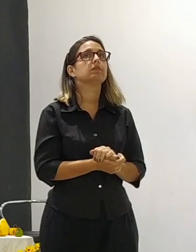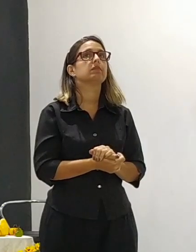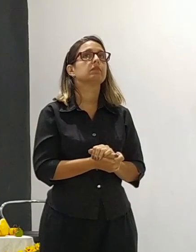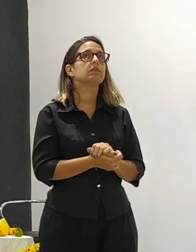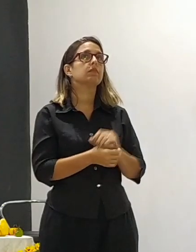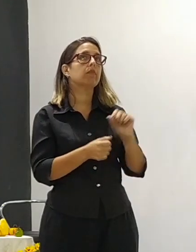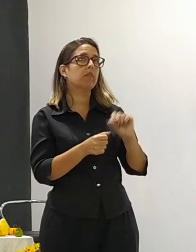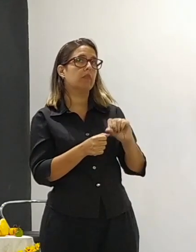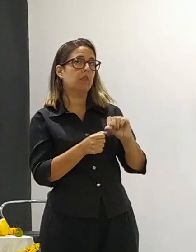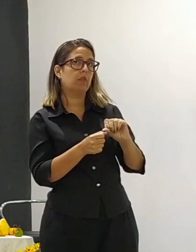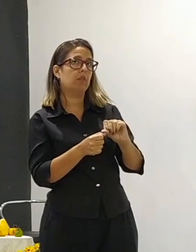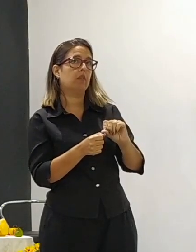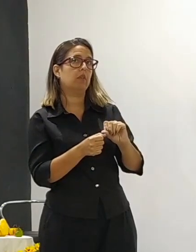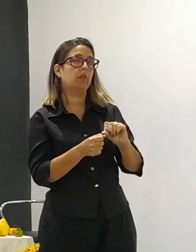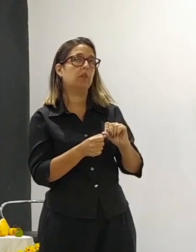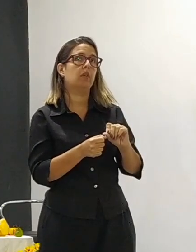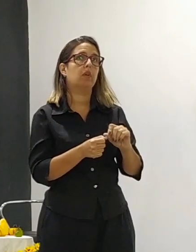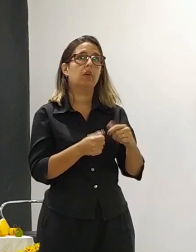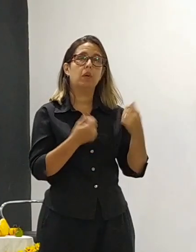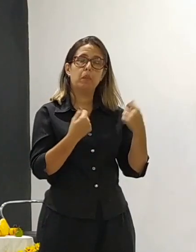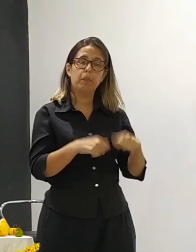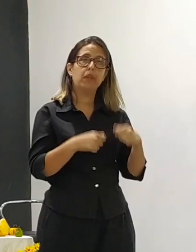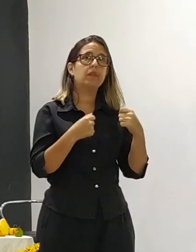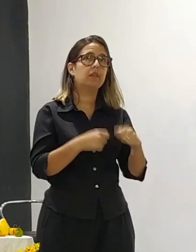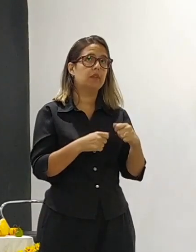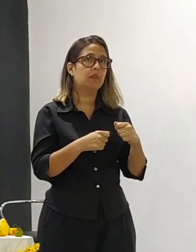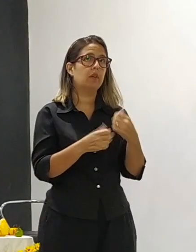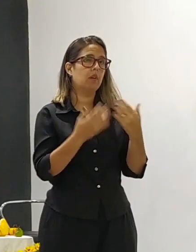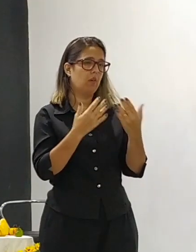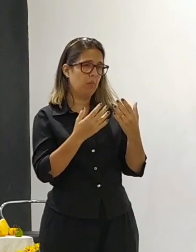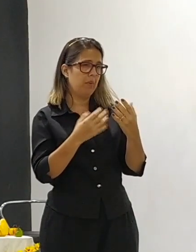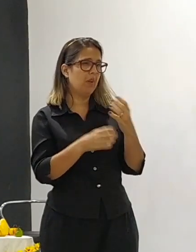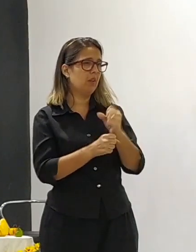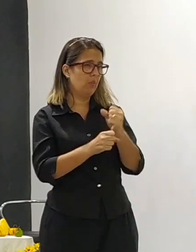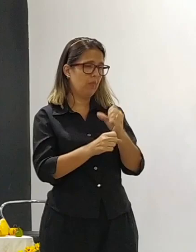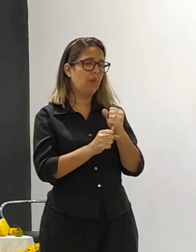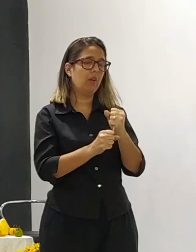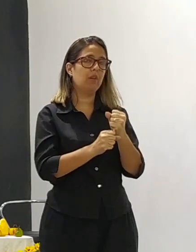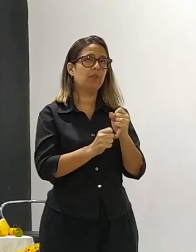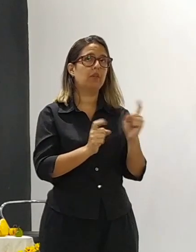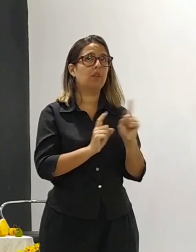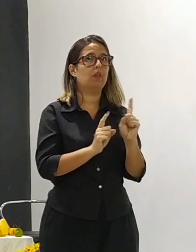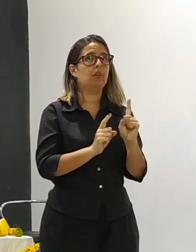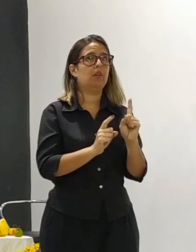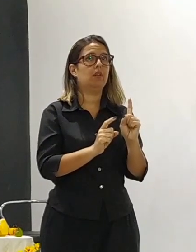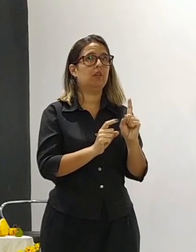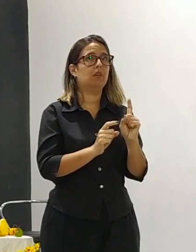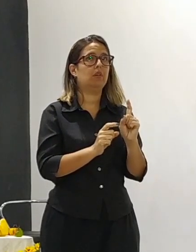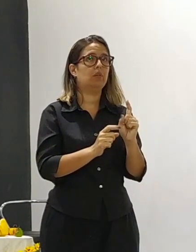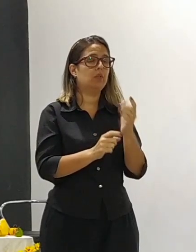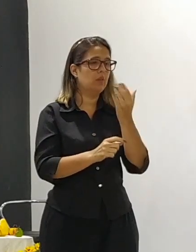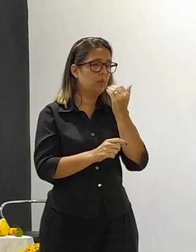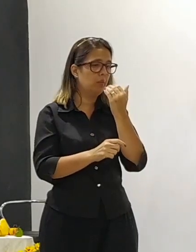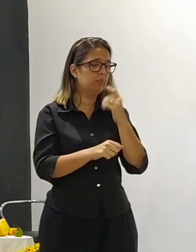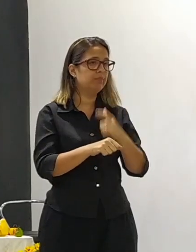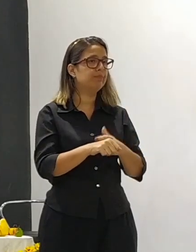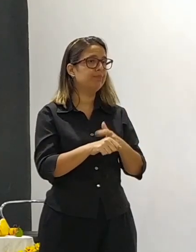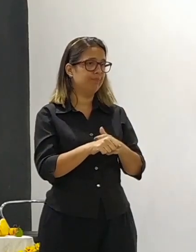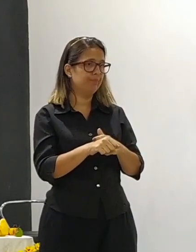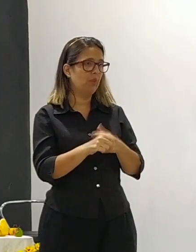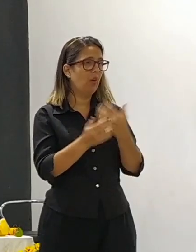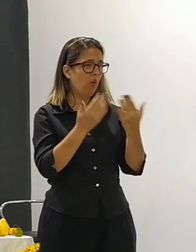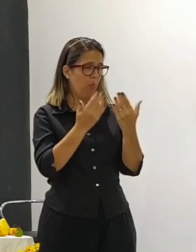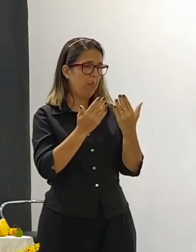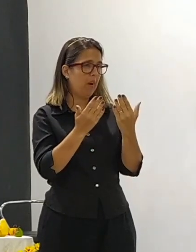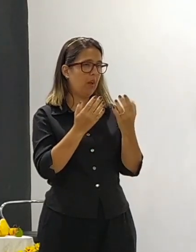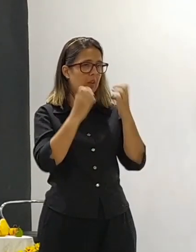haveis feitos tais que necessitais de leite e não do sólido mantimento. Gente que está na